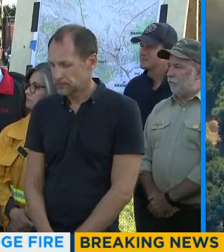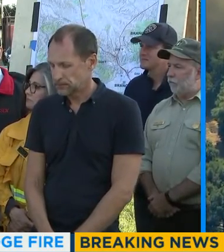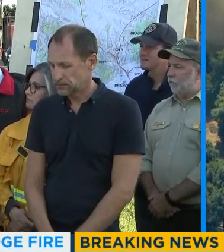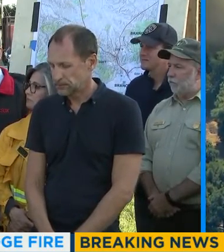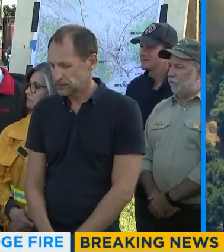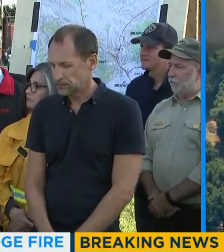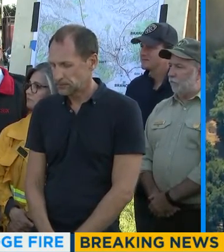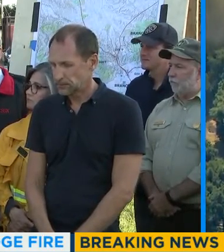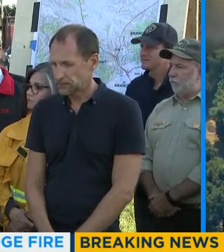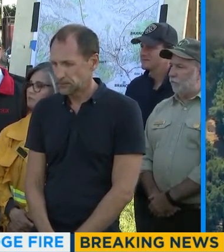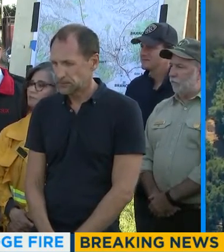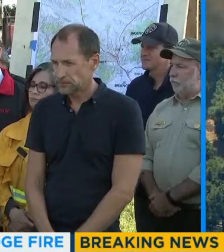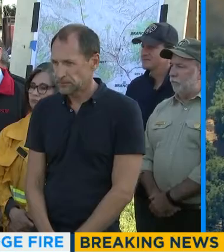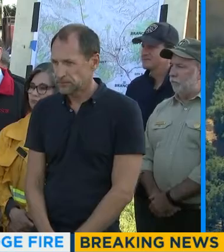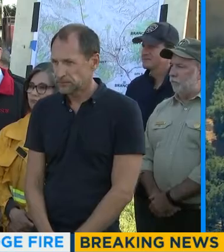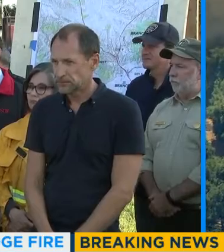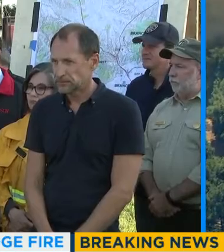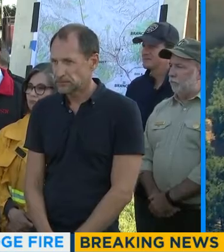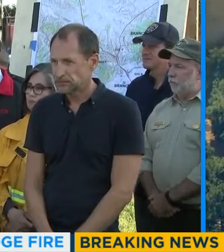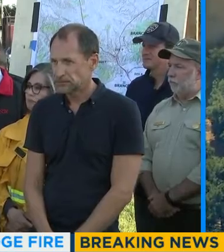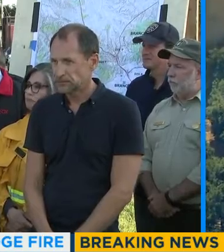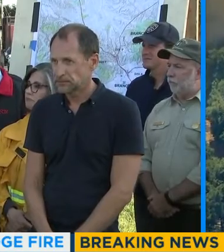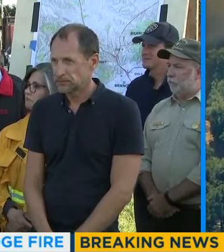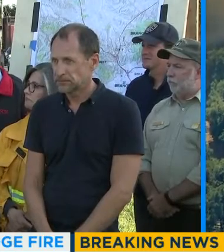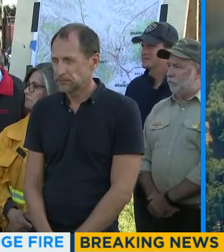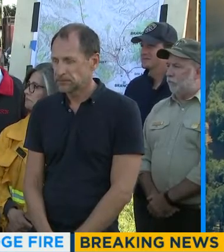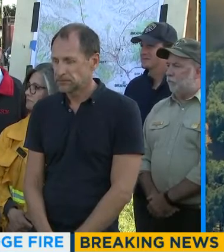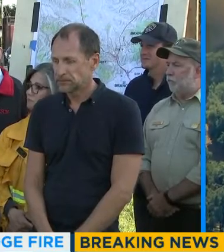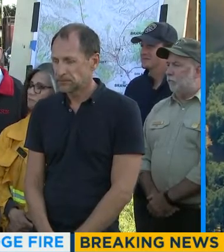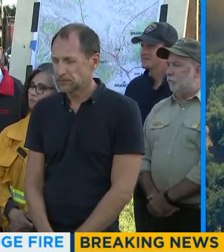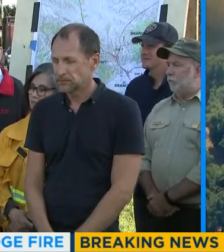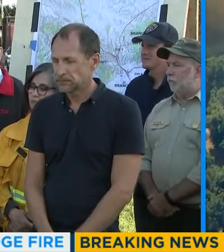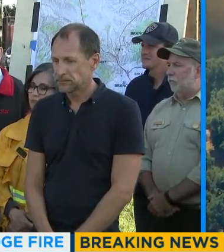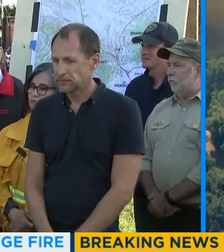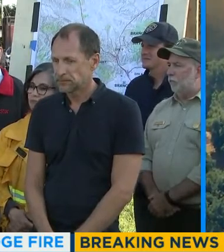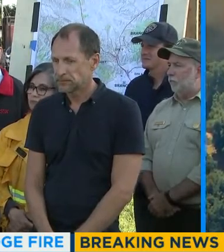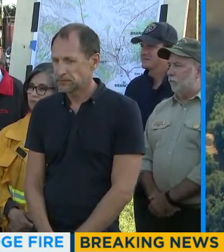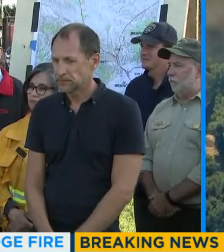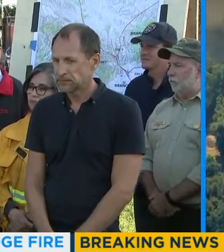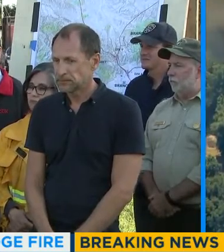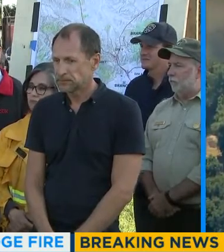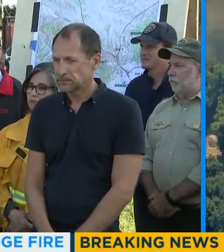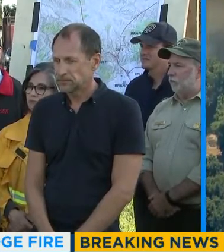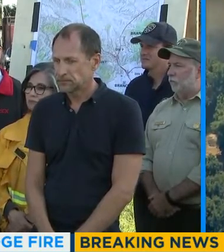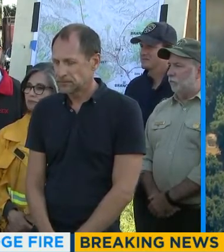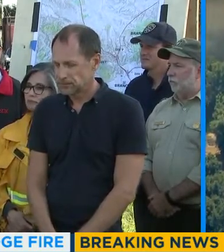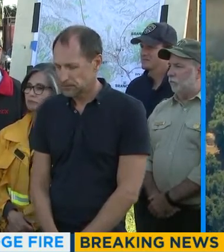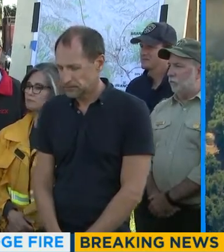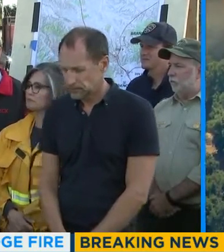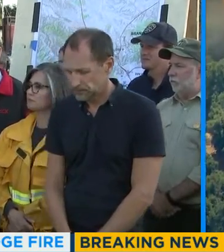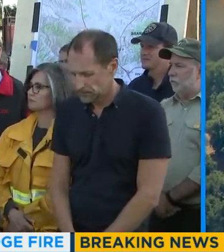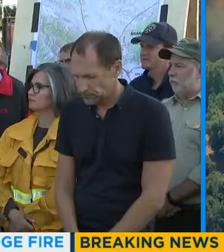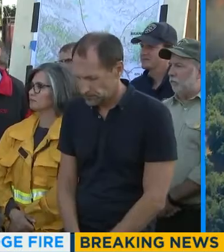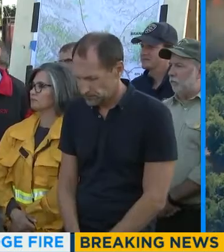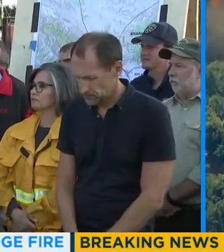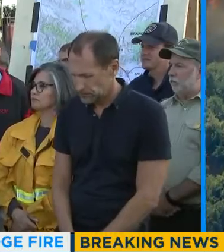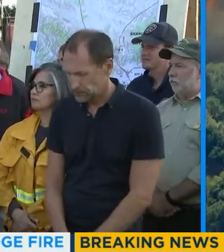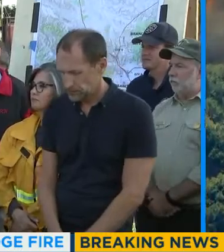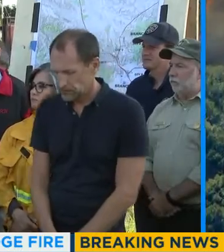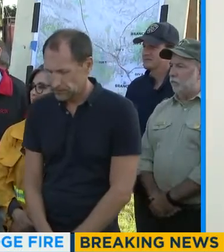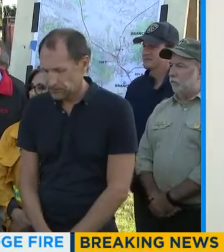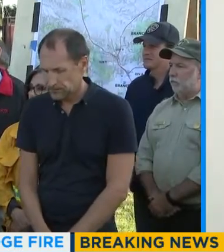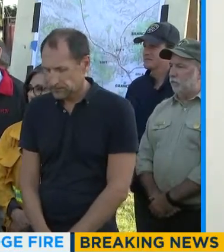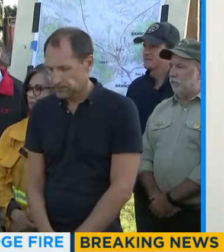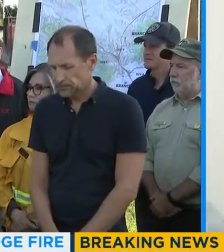más de 300 oficiales del Departamento de Policía para proteger estas áreas. Y también el orden de evacuación